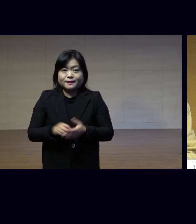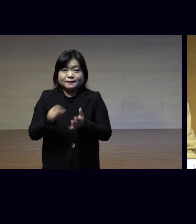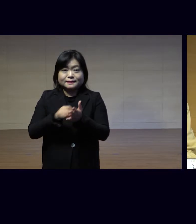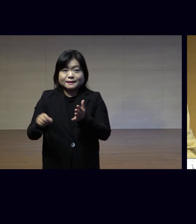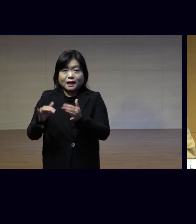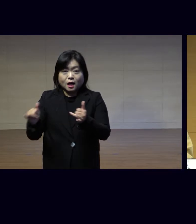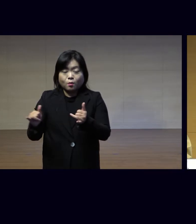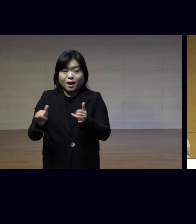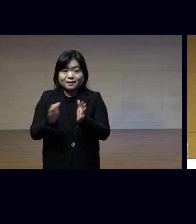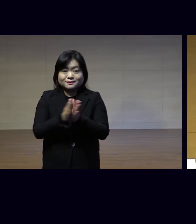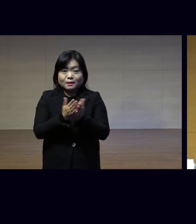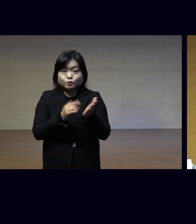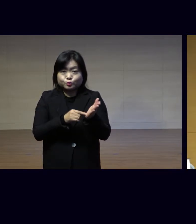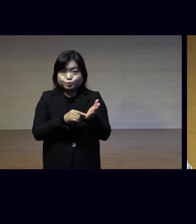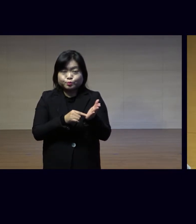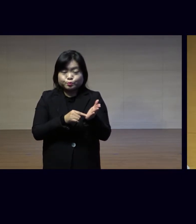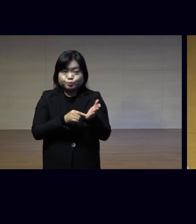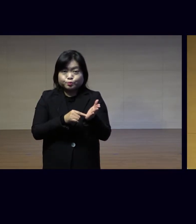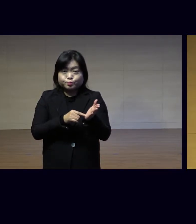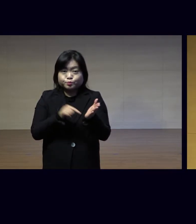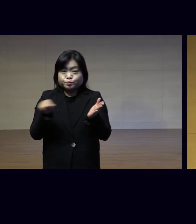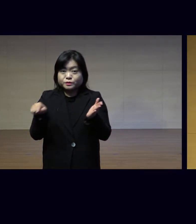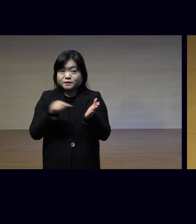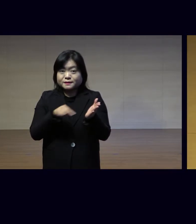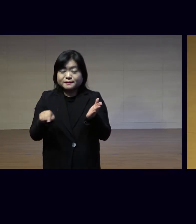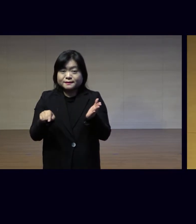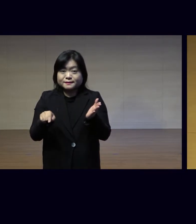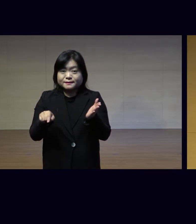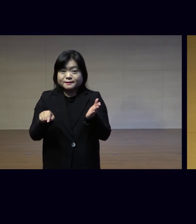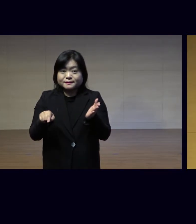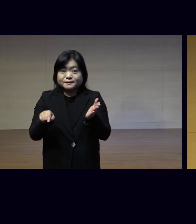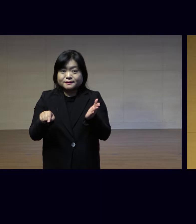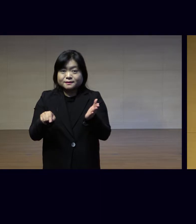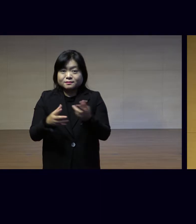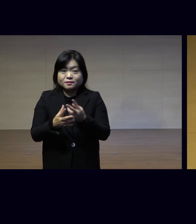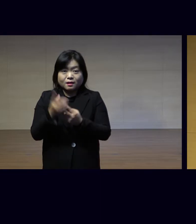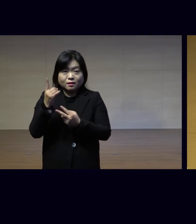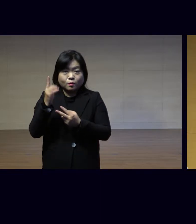작가와 작품을 하나로